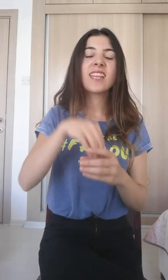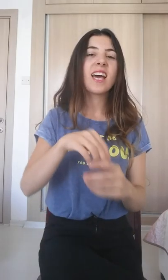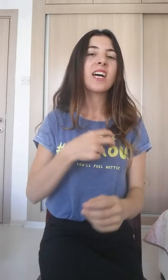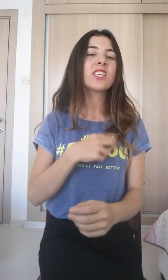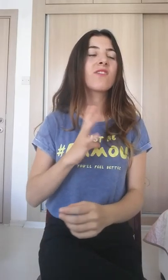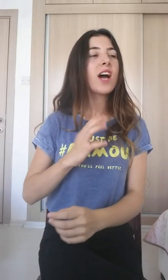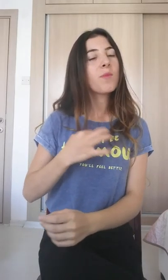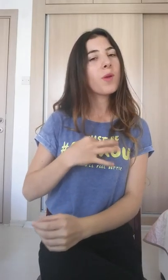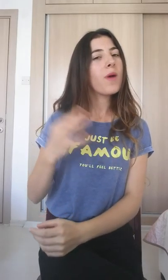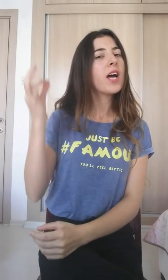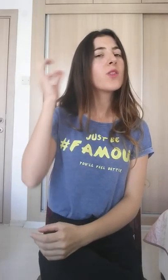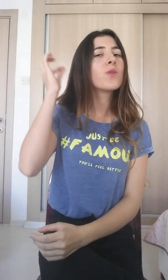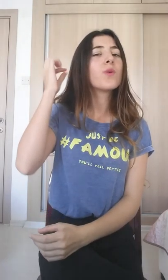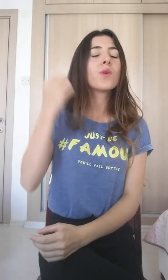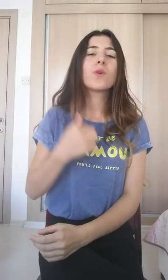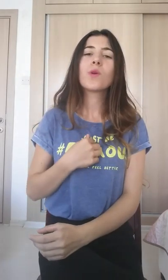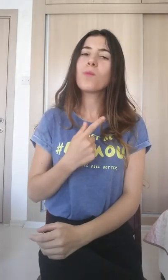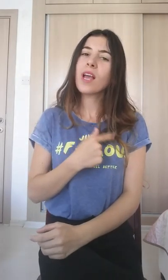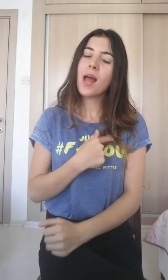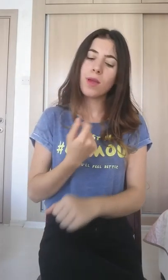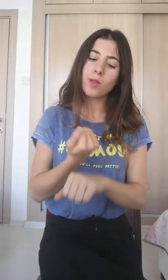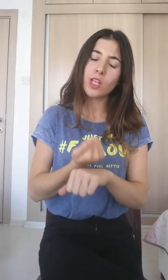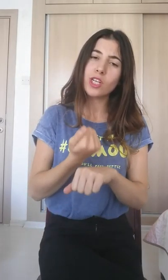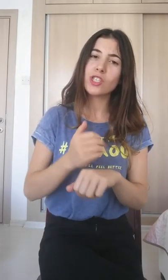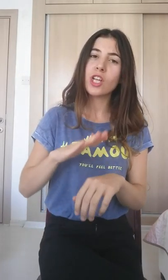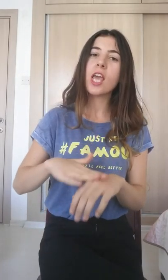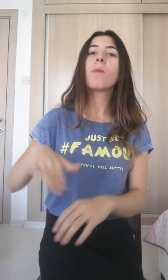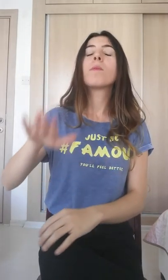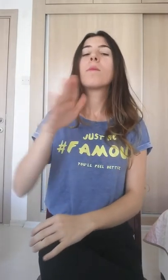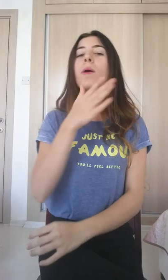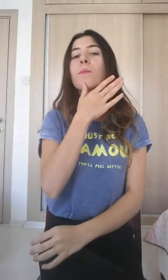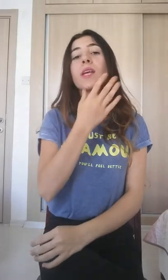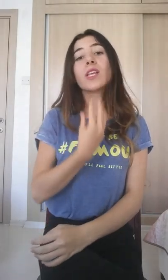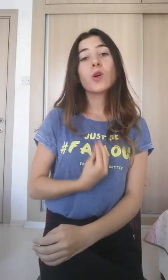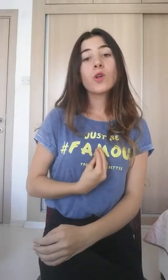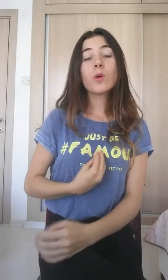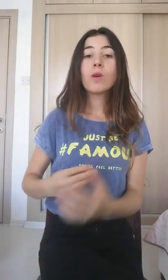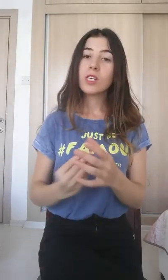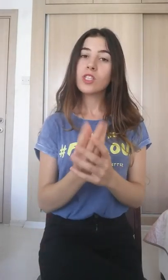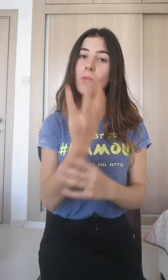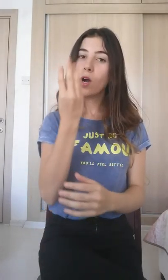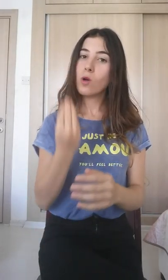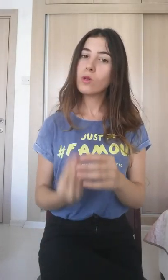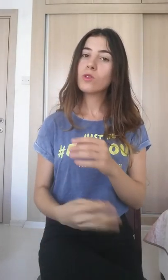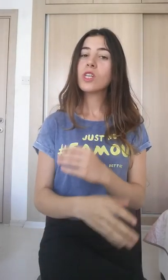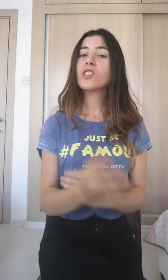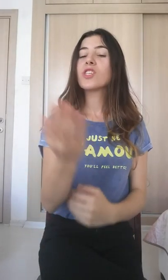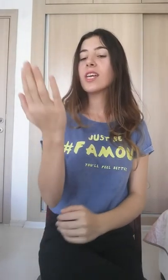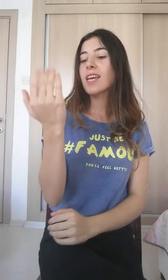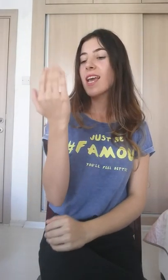Sesinde aşk var bir ben duyuyorum, kalbimde taşla yapamam biliyorum. Sabah olunca çık